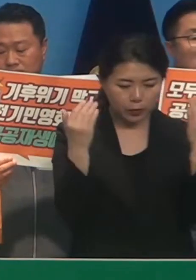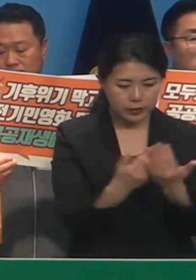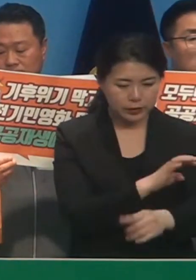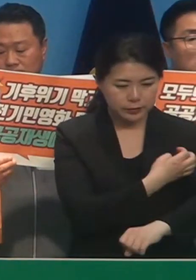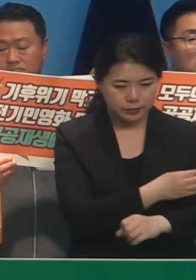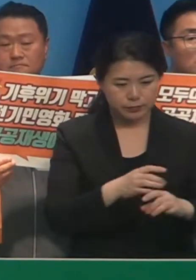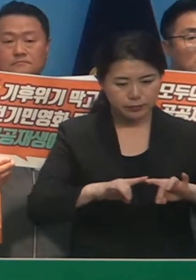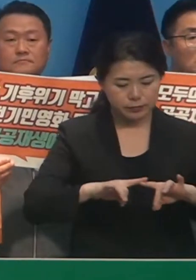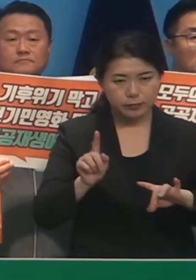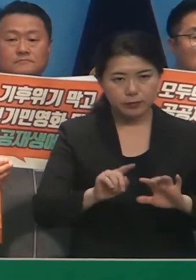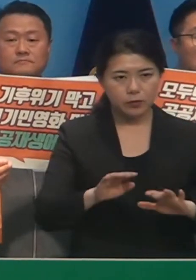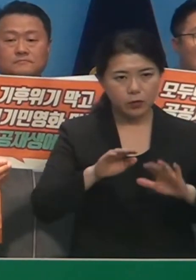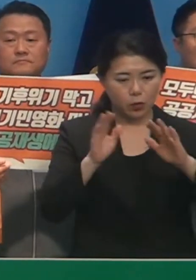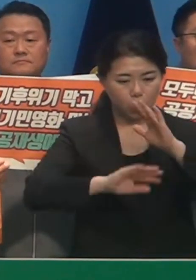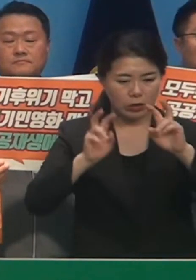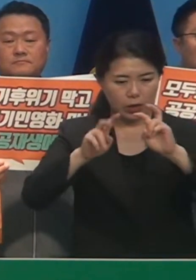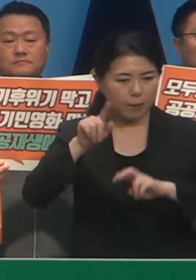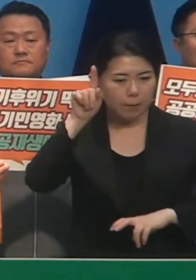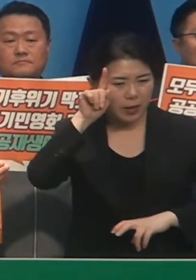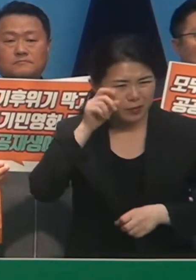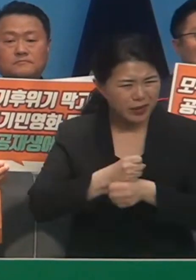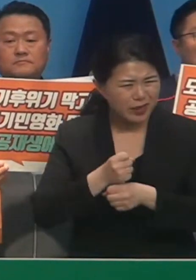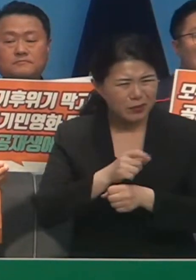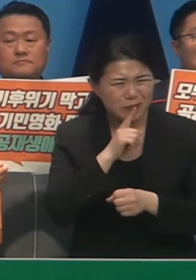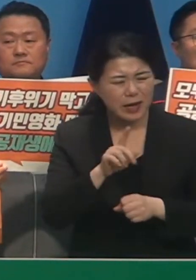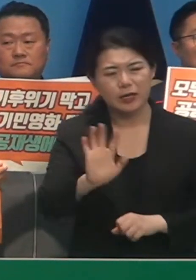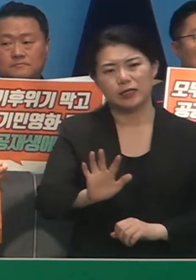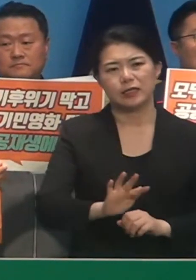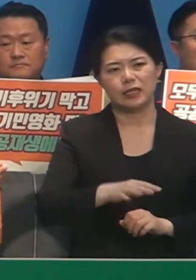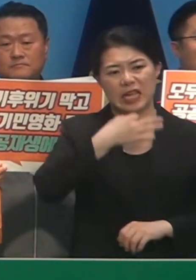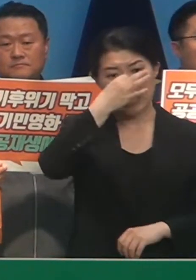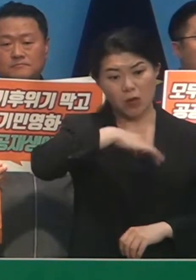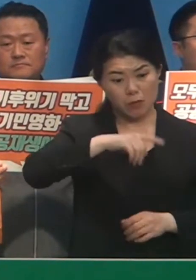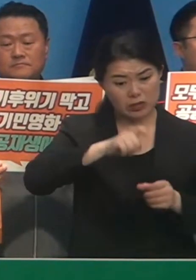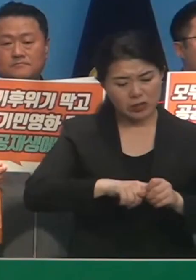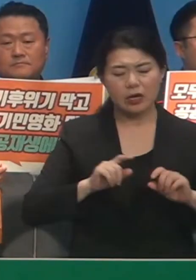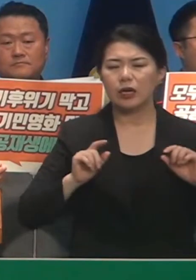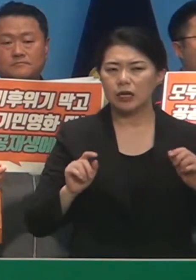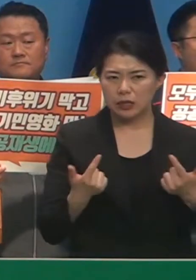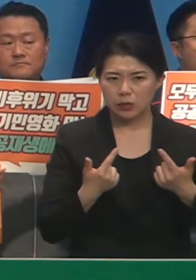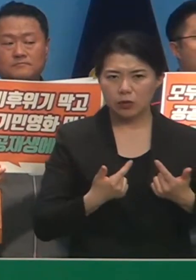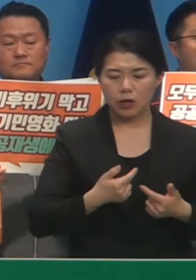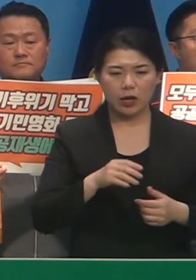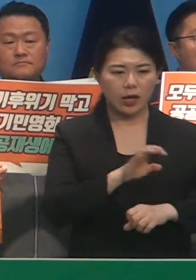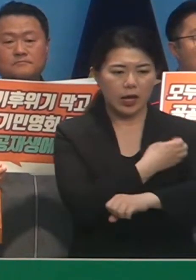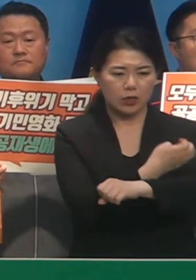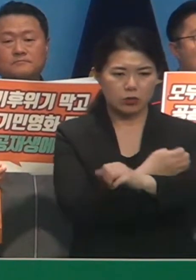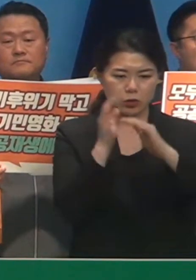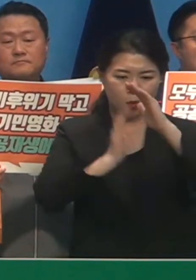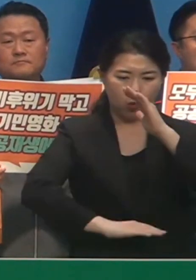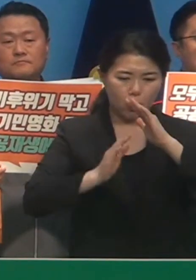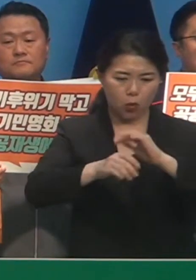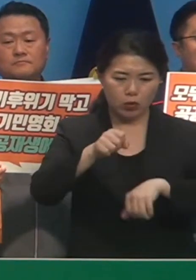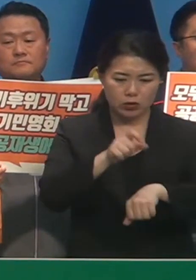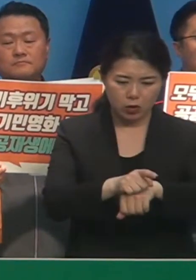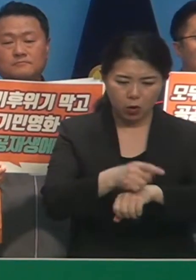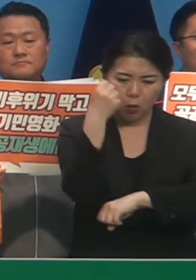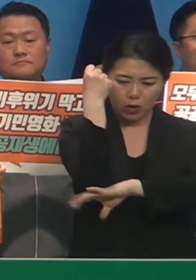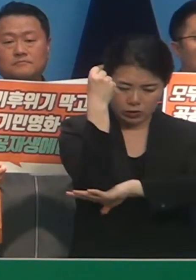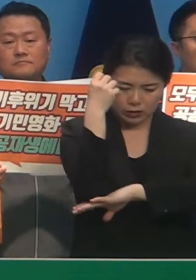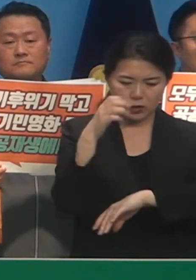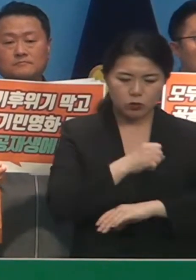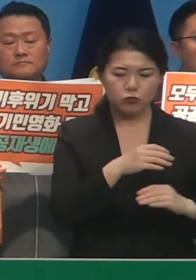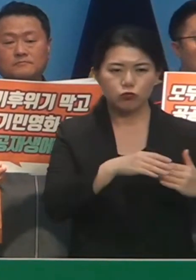재생을 공기업이 100% 생산해야 한다는 의미는 아닙니다. 이윤이 목적이 아니라 에너지 공공성을 원칙으로 하는